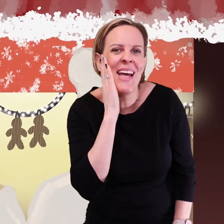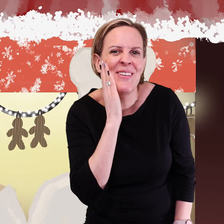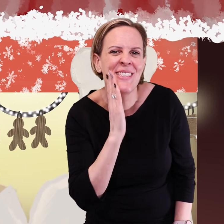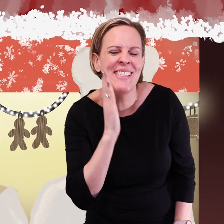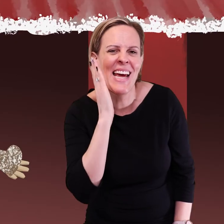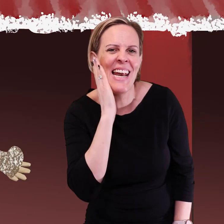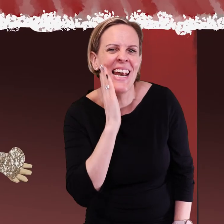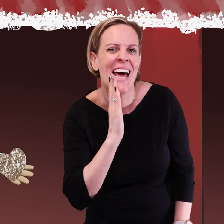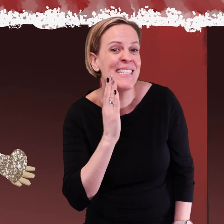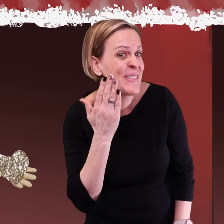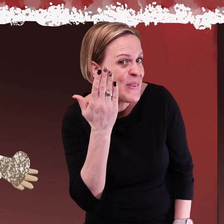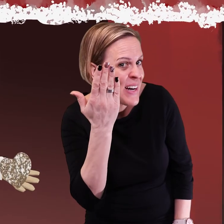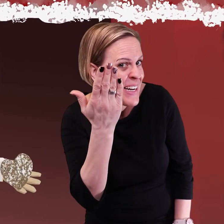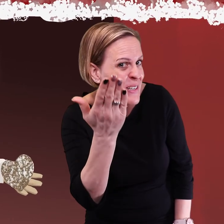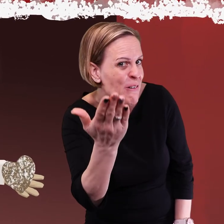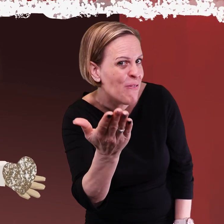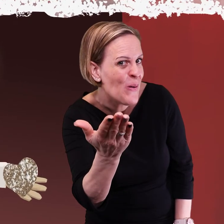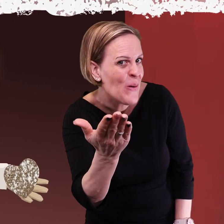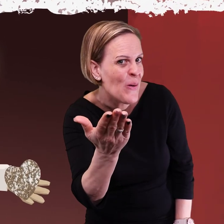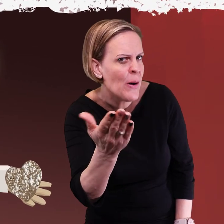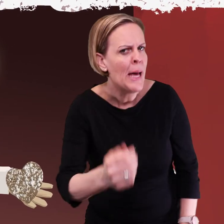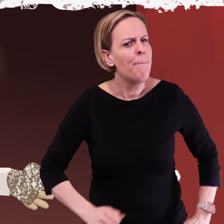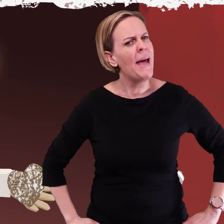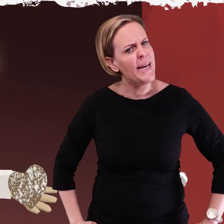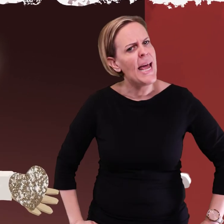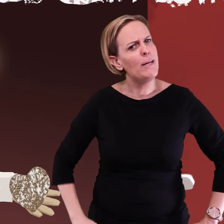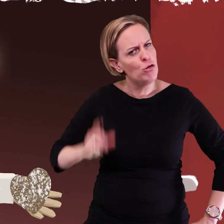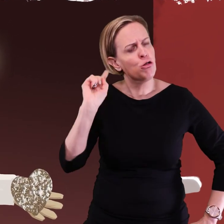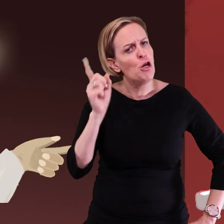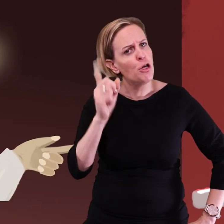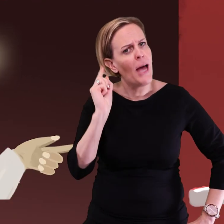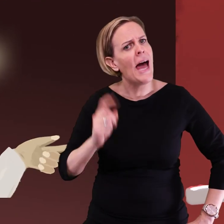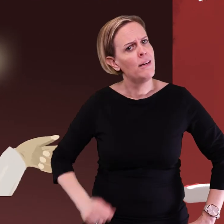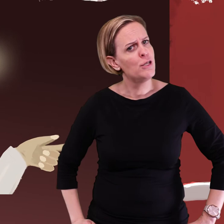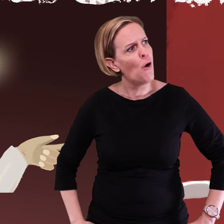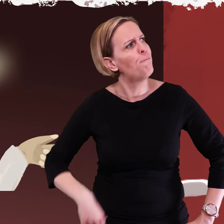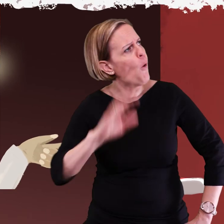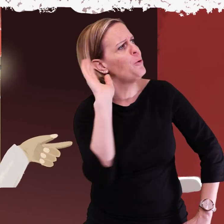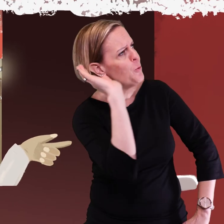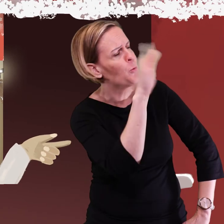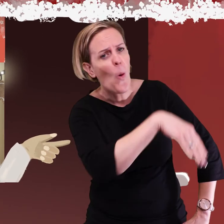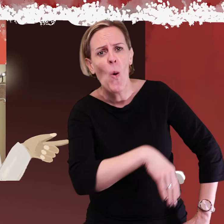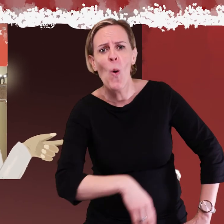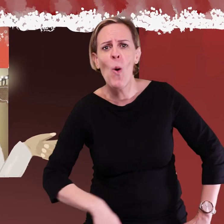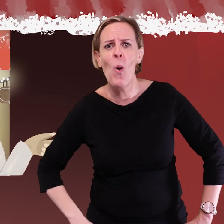är du snäll så kan du få. Men är du stycker så får du gå.